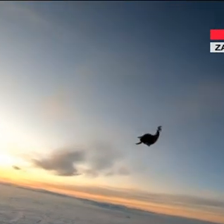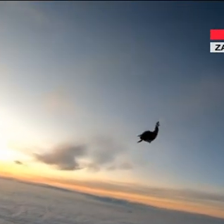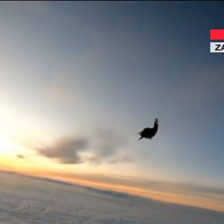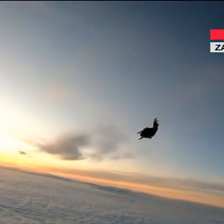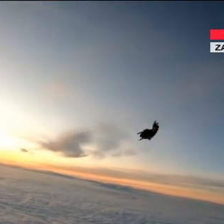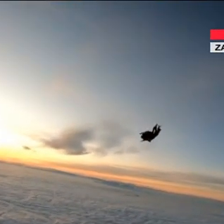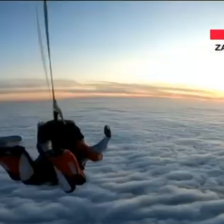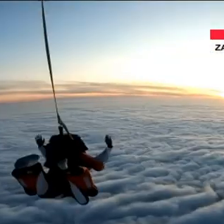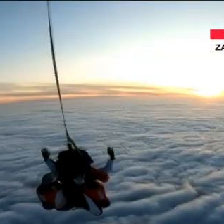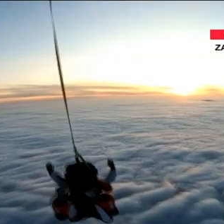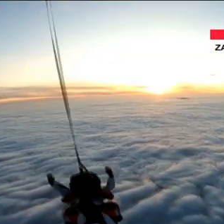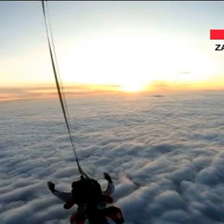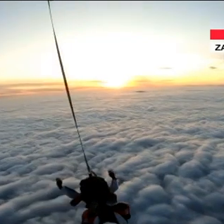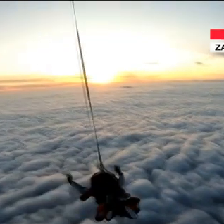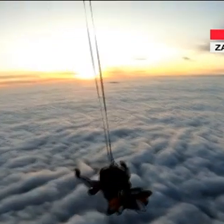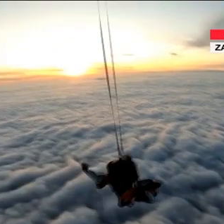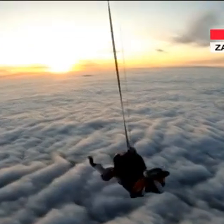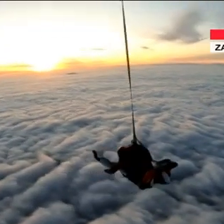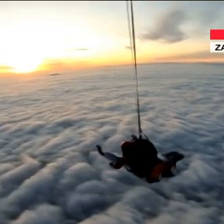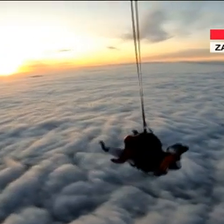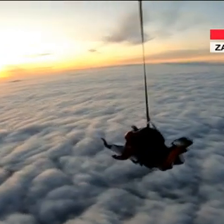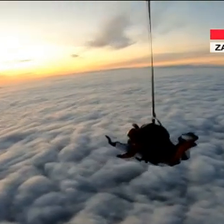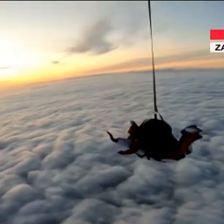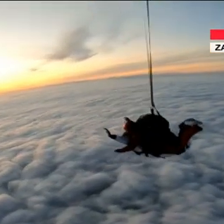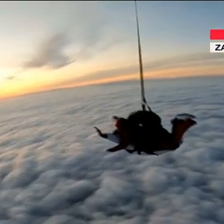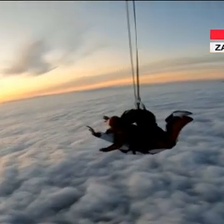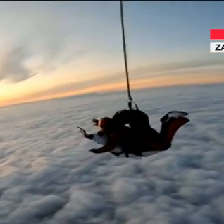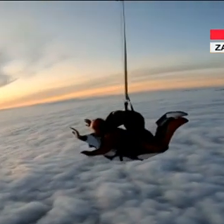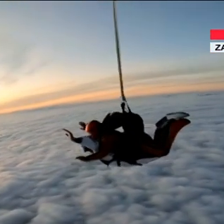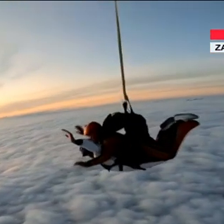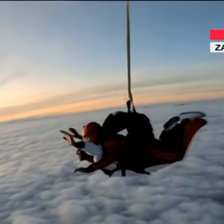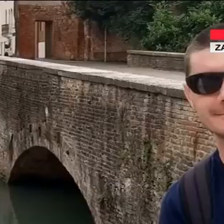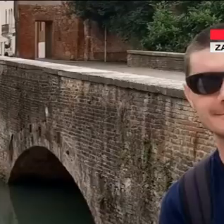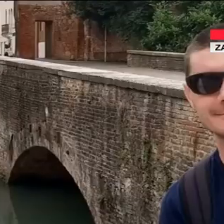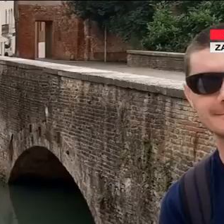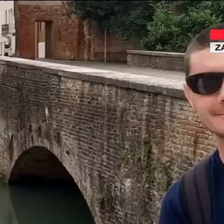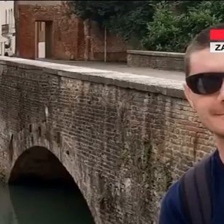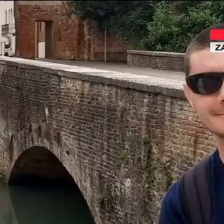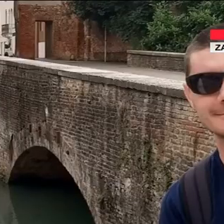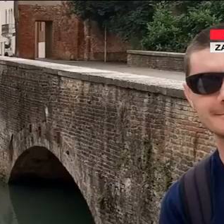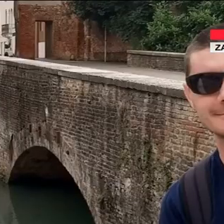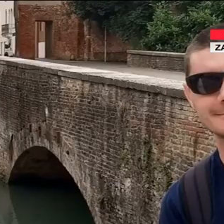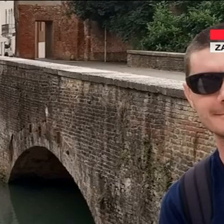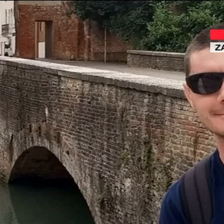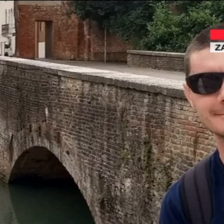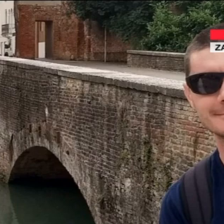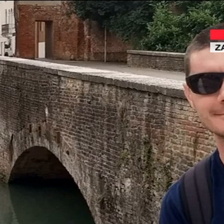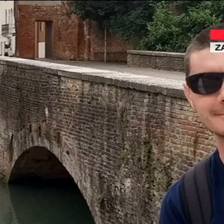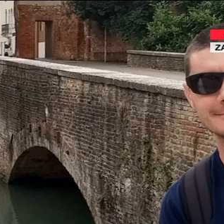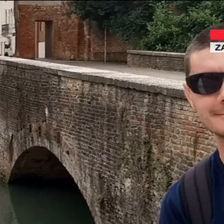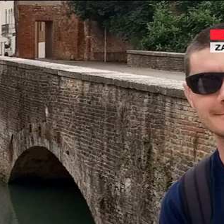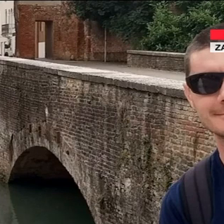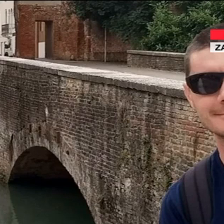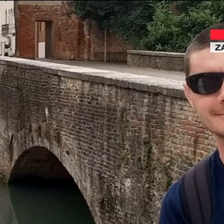metri da terra, si sarebbero scontrati in modo molto violento, proseguendo poi la discesa autonomamente. Il primo, probabilmente svenuto, ha toccato